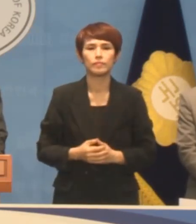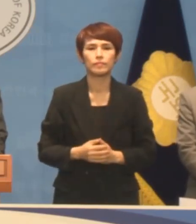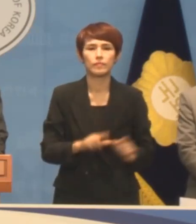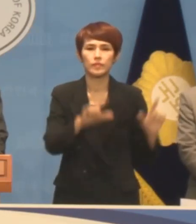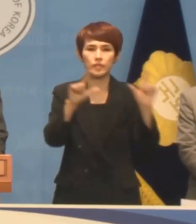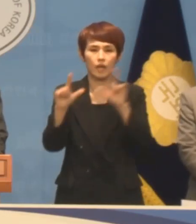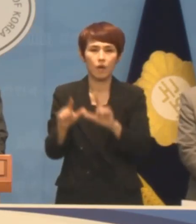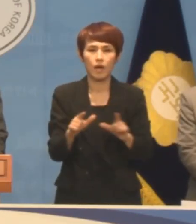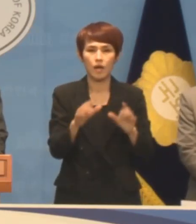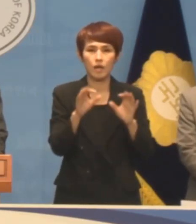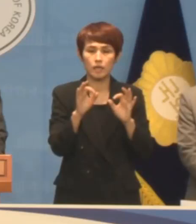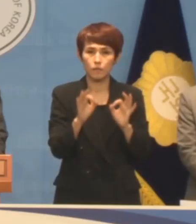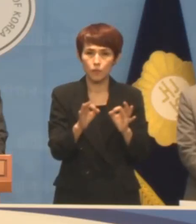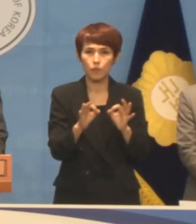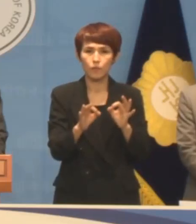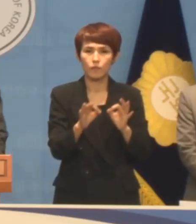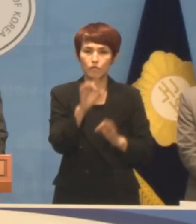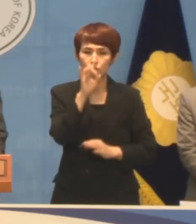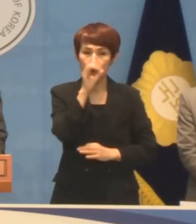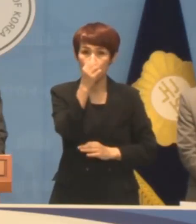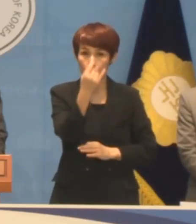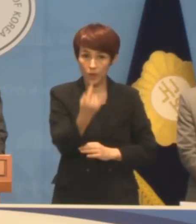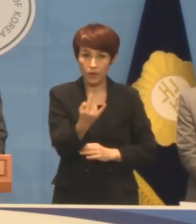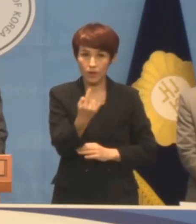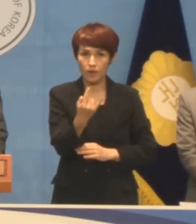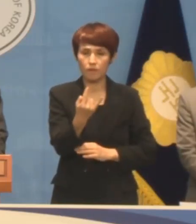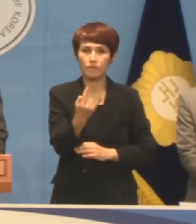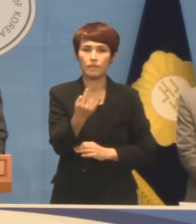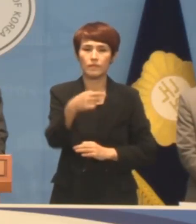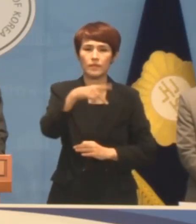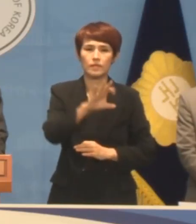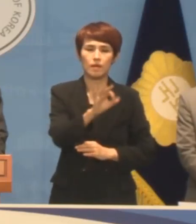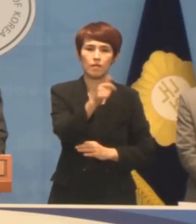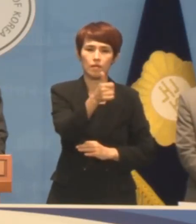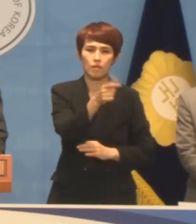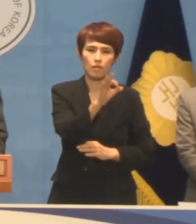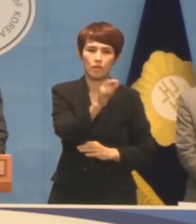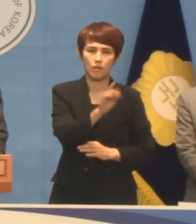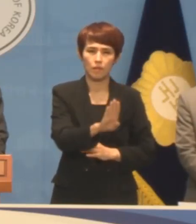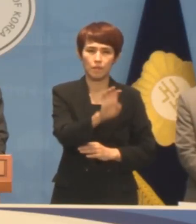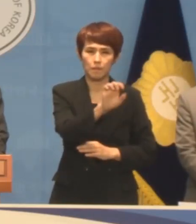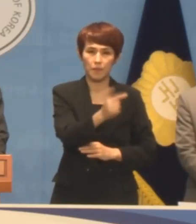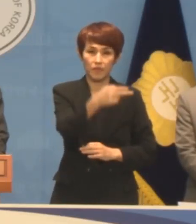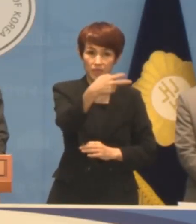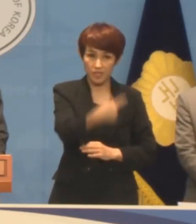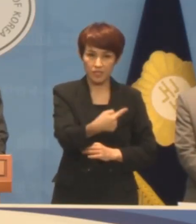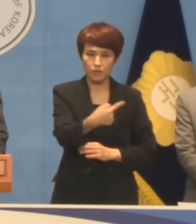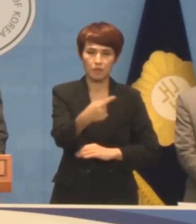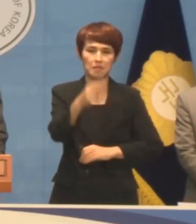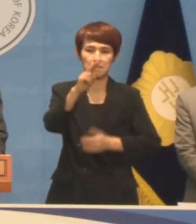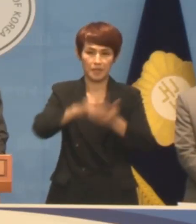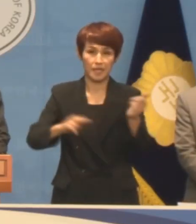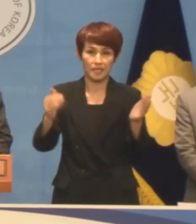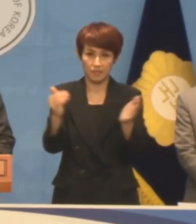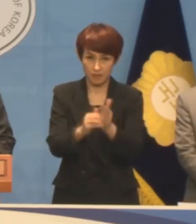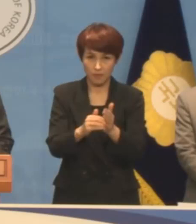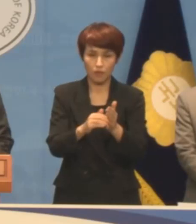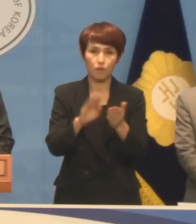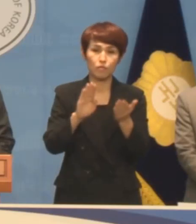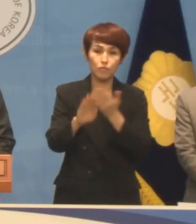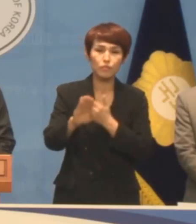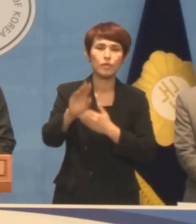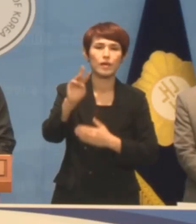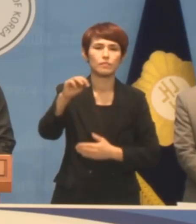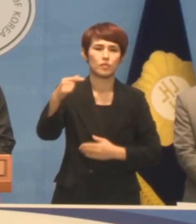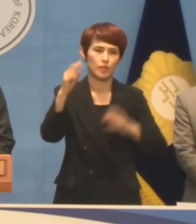새마을금고중앙회가 사모펀드로 우회 인수를 시도했고 금융위원회가 이를 허가하면서 지금의 MG손해보험이 되었습니다.